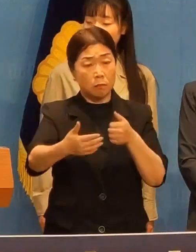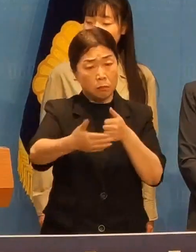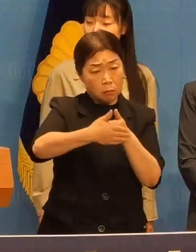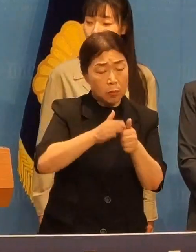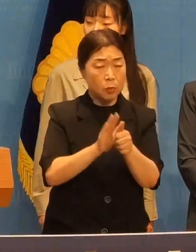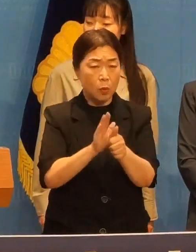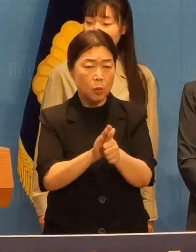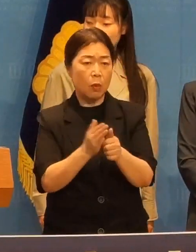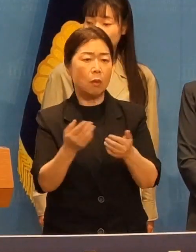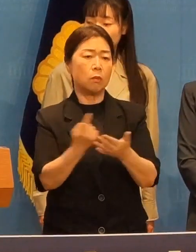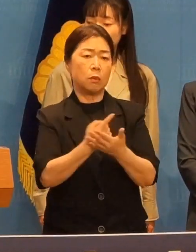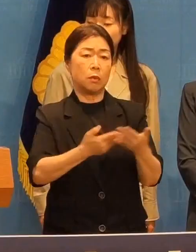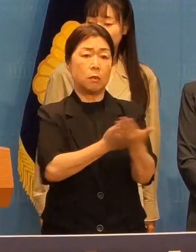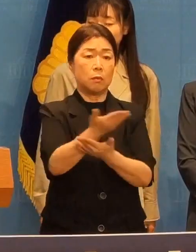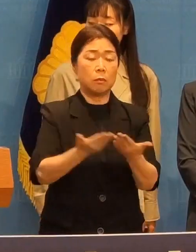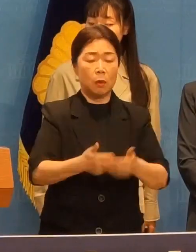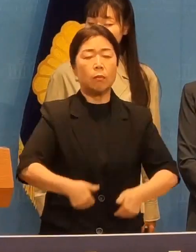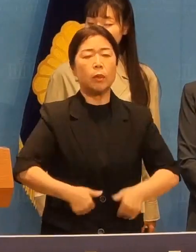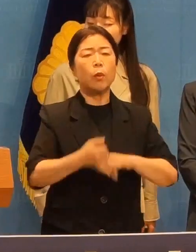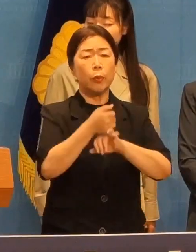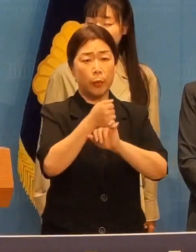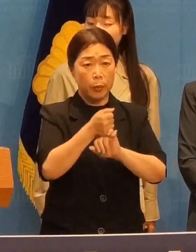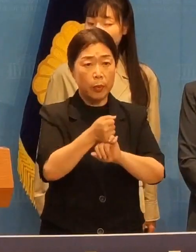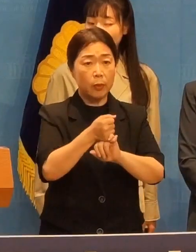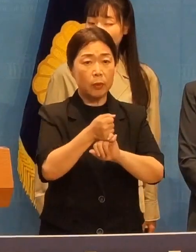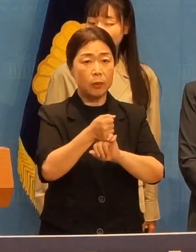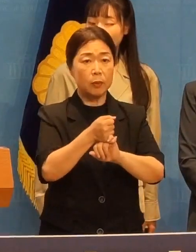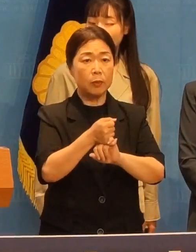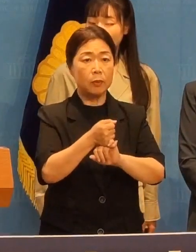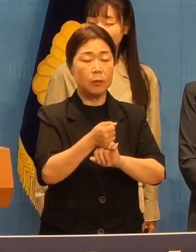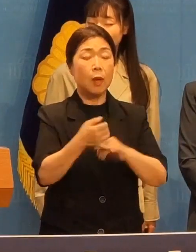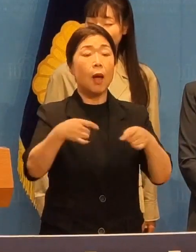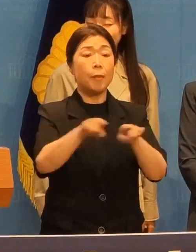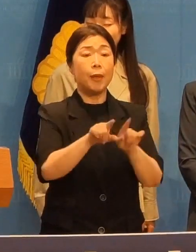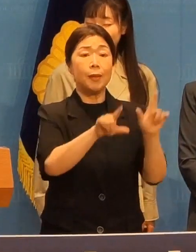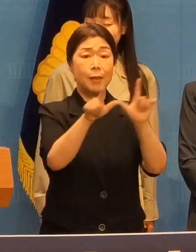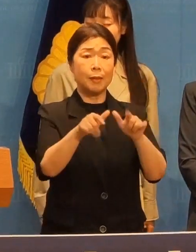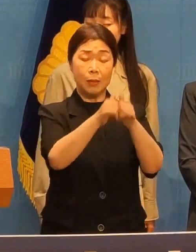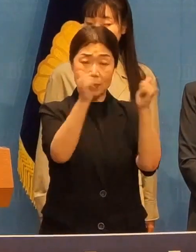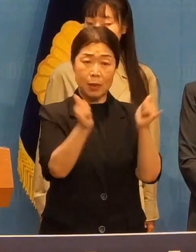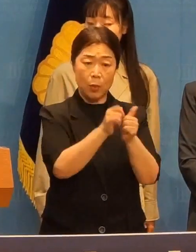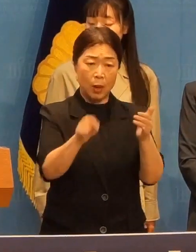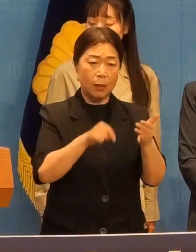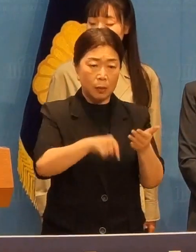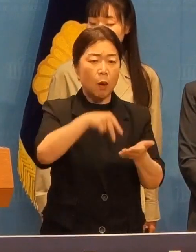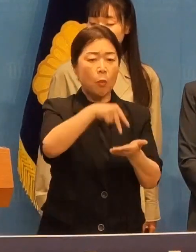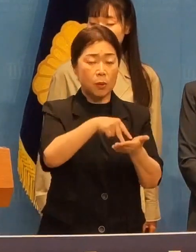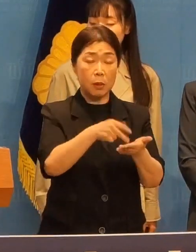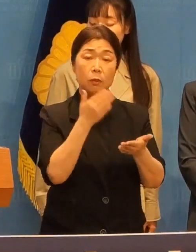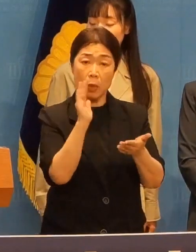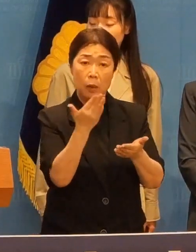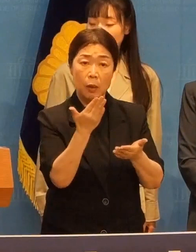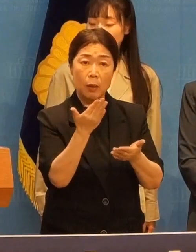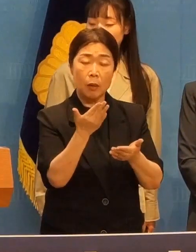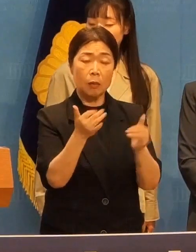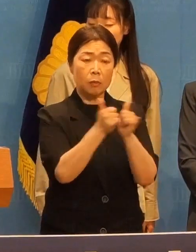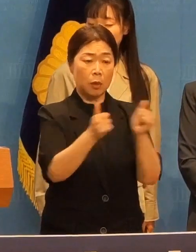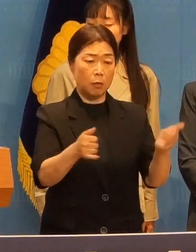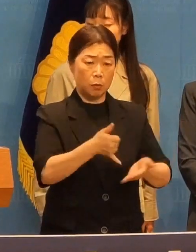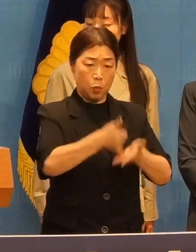삶을 누릴 수 있도록 함께 할 때 보장받을 수 있는 것이라고 봅니다. 인간의 존엄성을 훼손당한